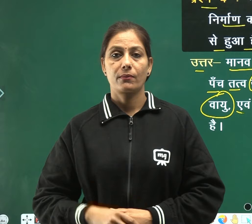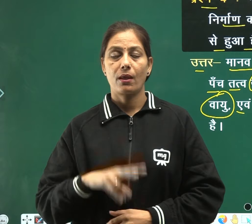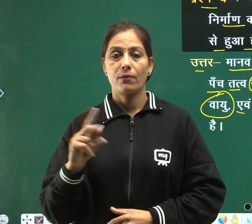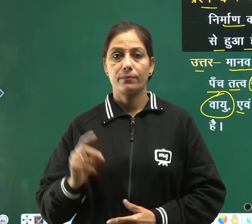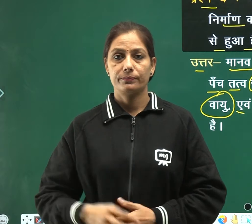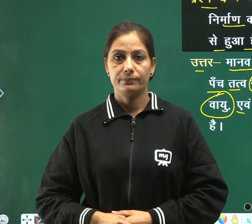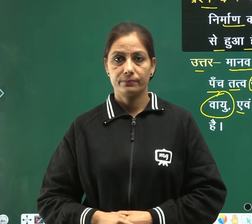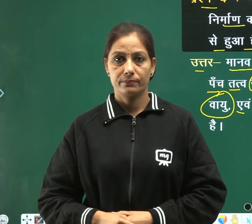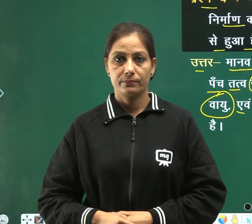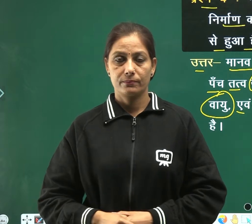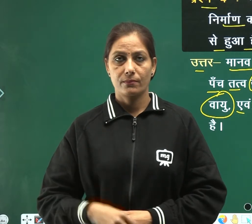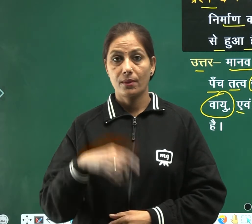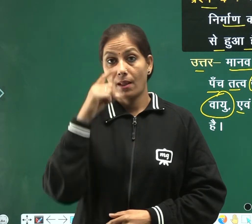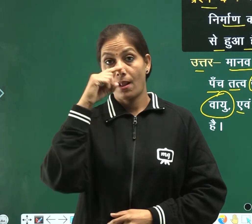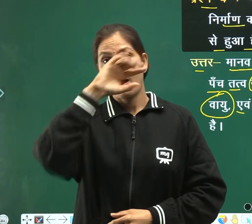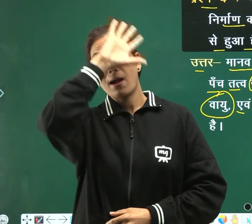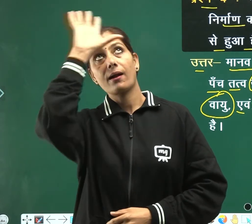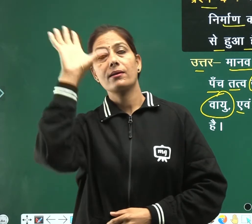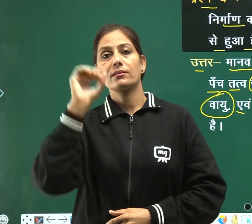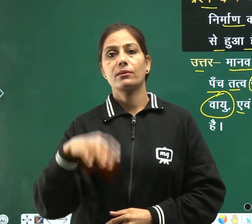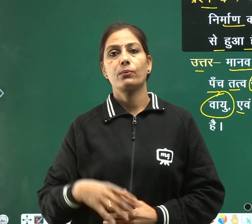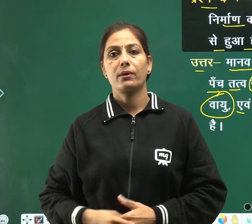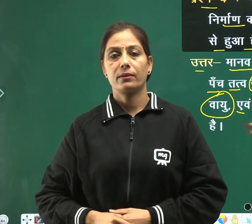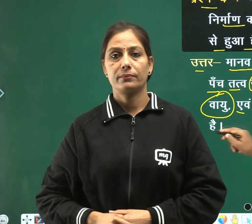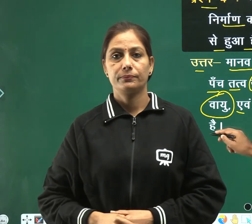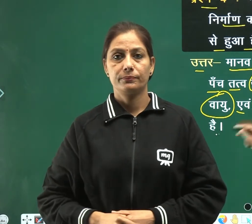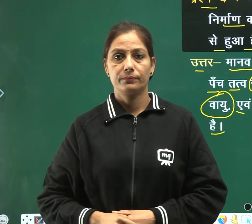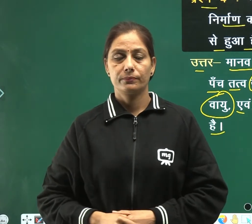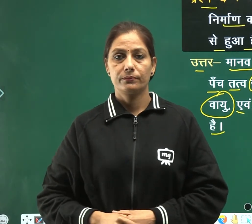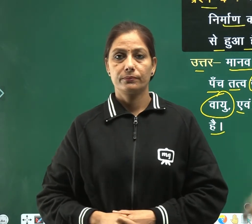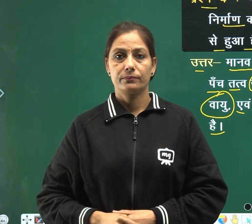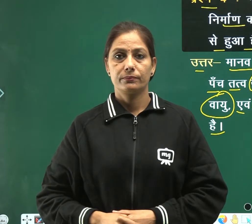एवं आकाश से हुआ है।